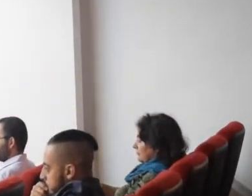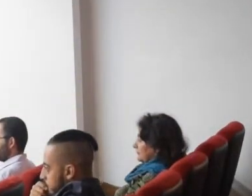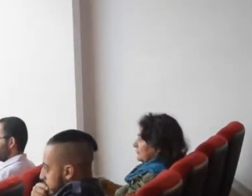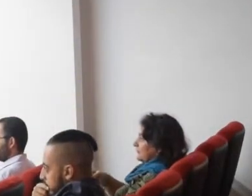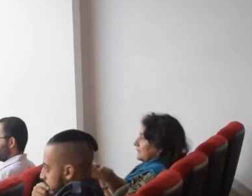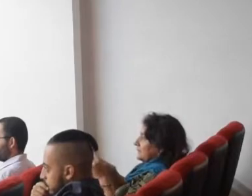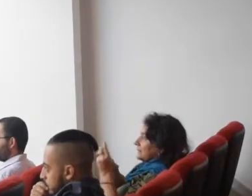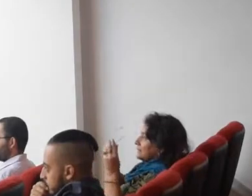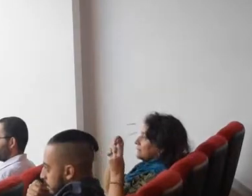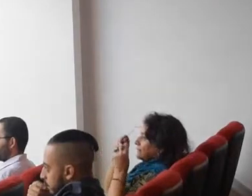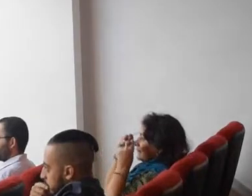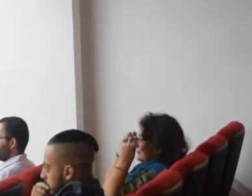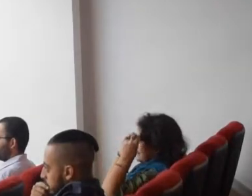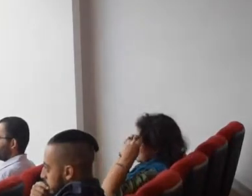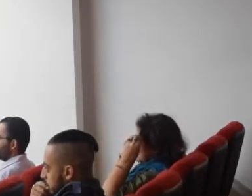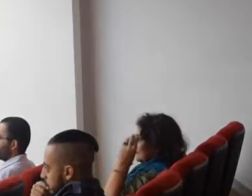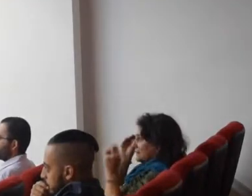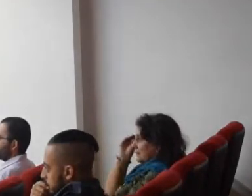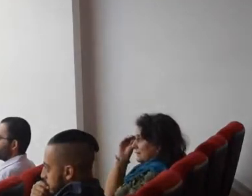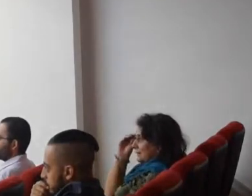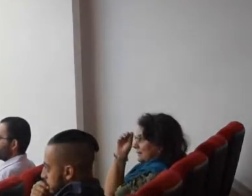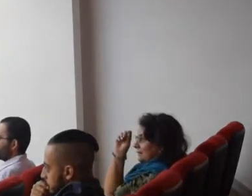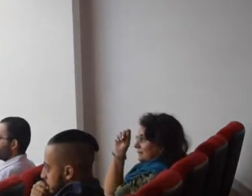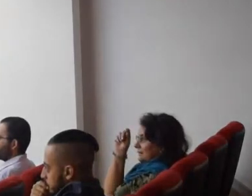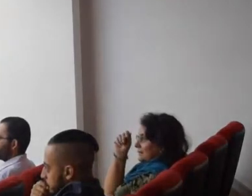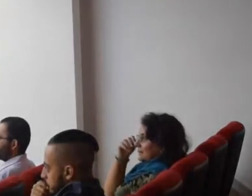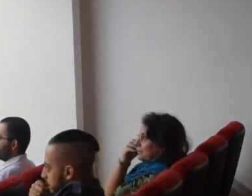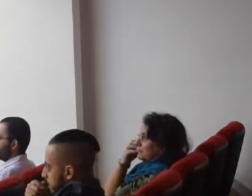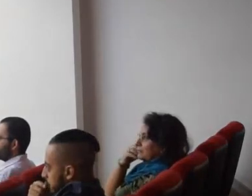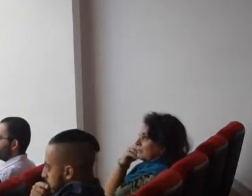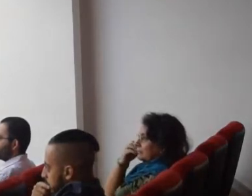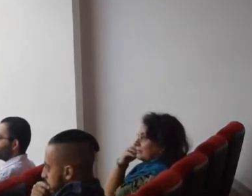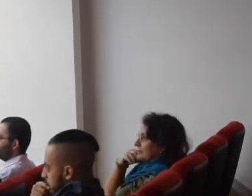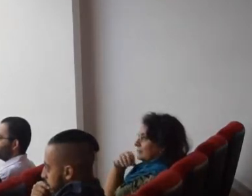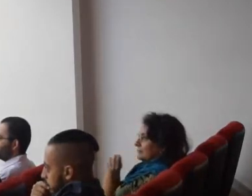que nos podemos dar el lujo de enviarles una solicitud de tarea para ese día.